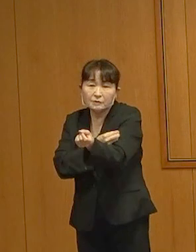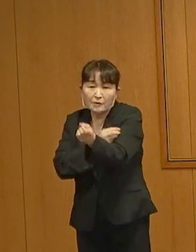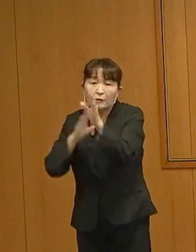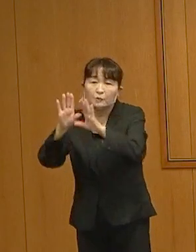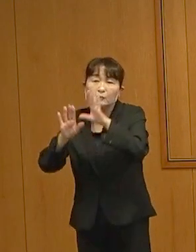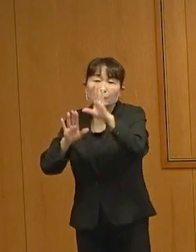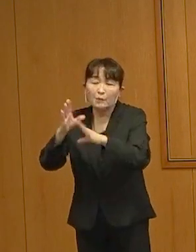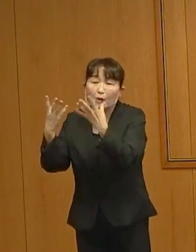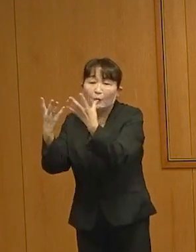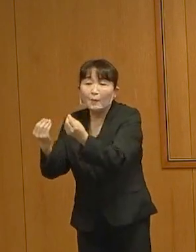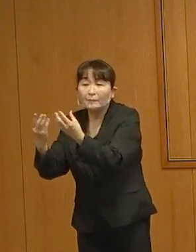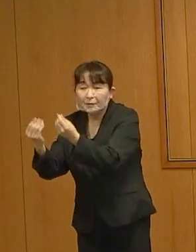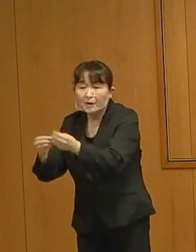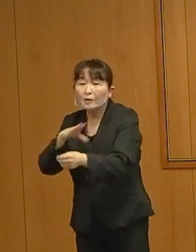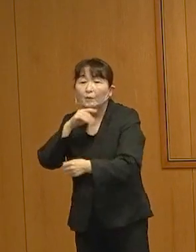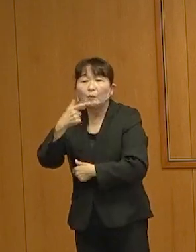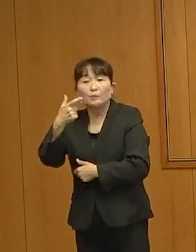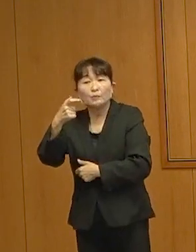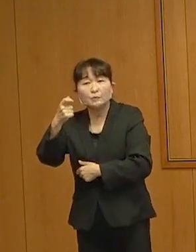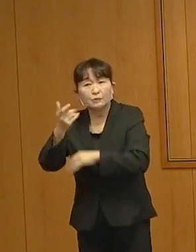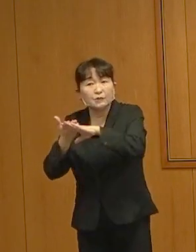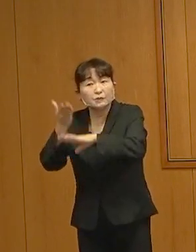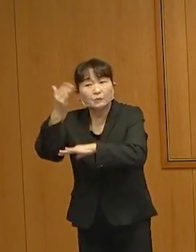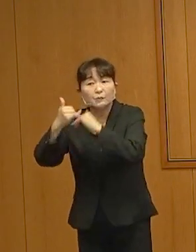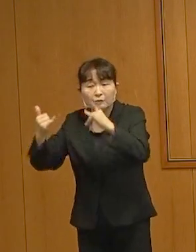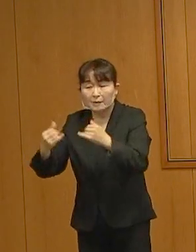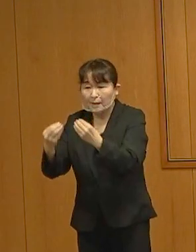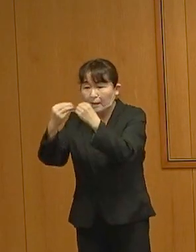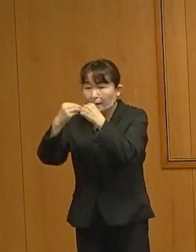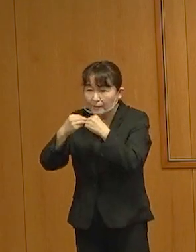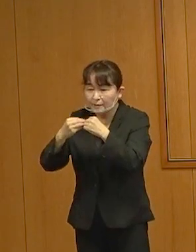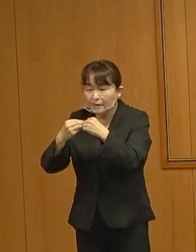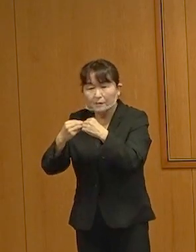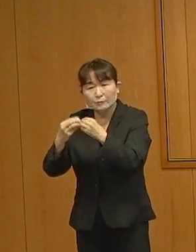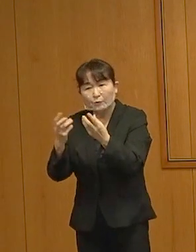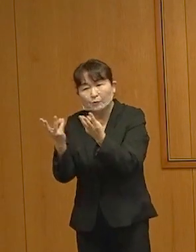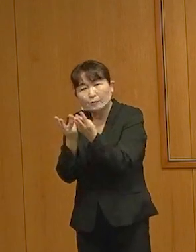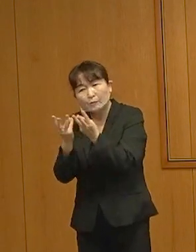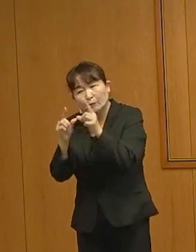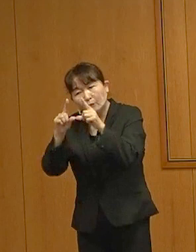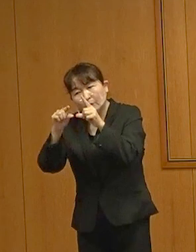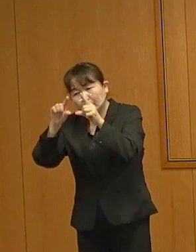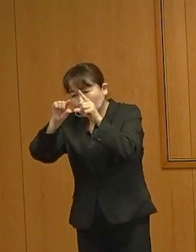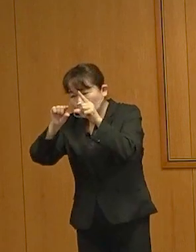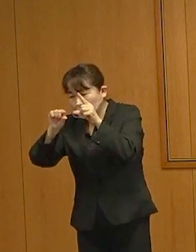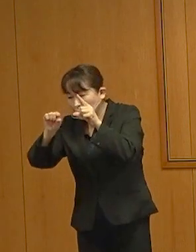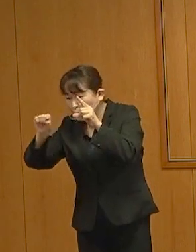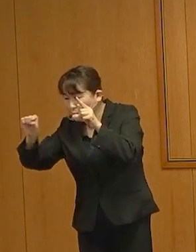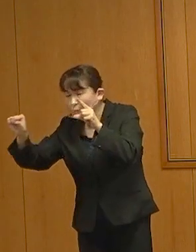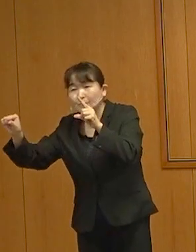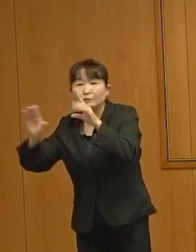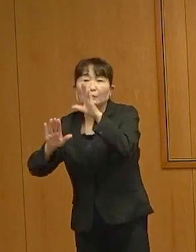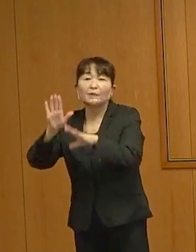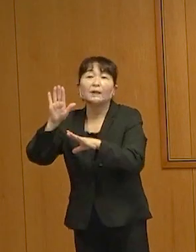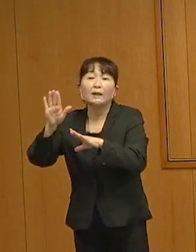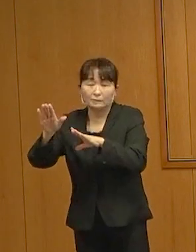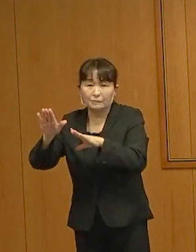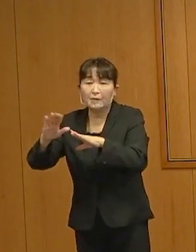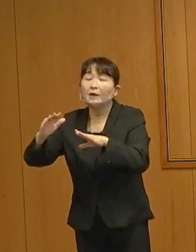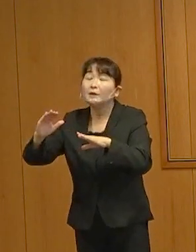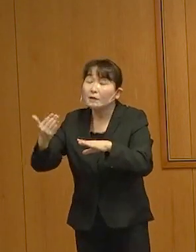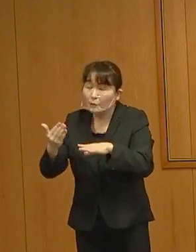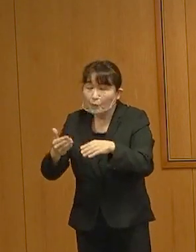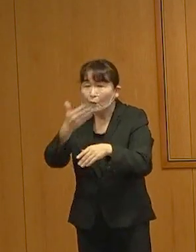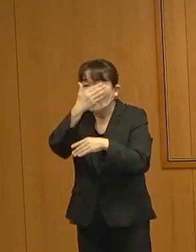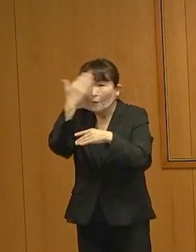60代以上の方々が感染率が非常に低くなっておりますが、接種が進んでない若